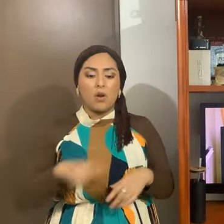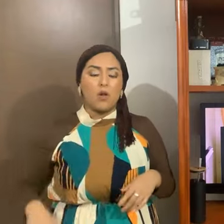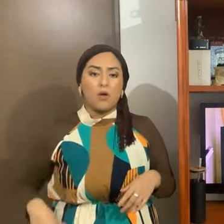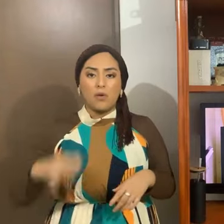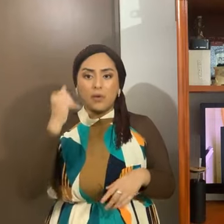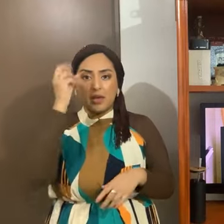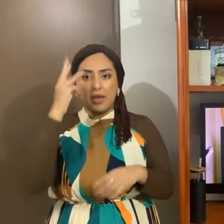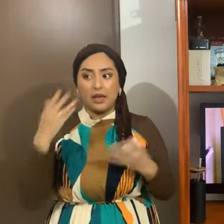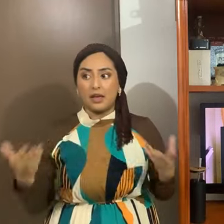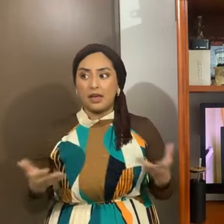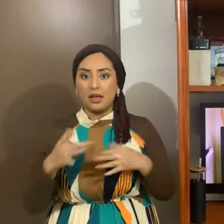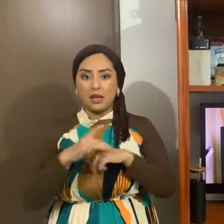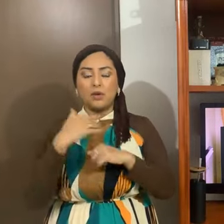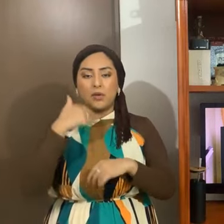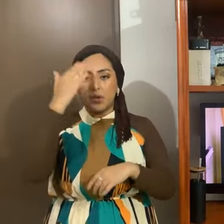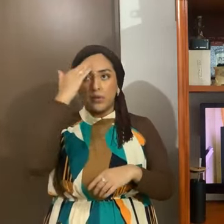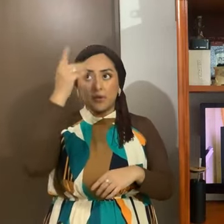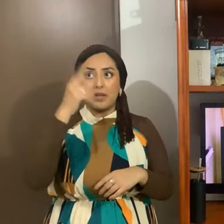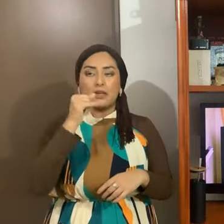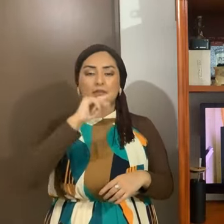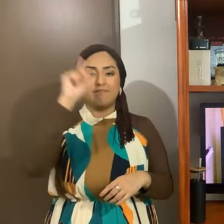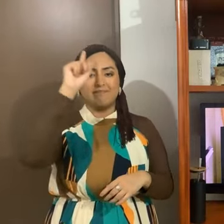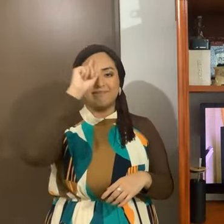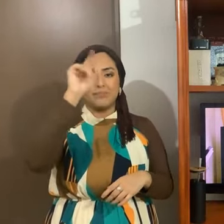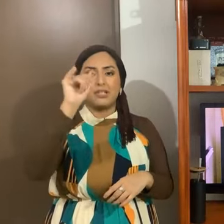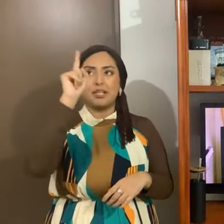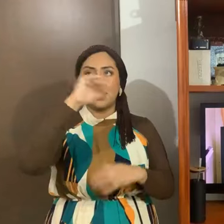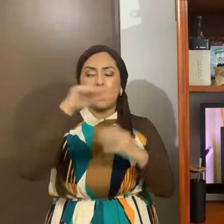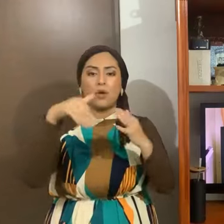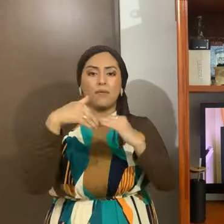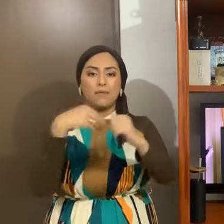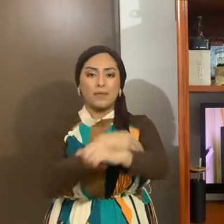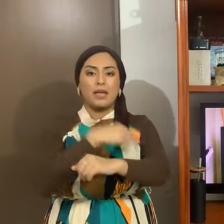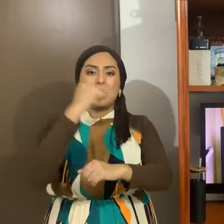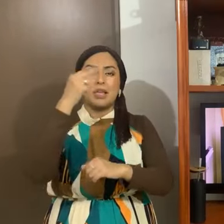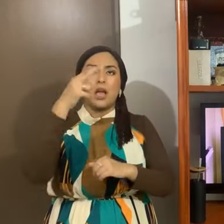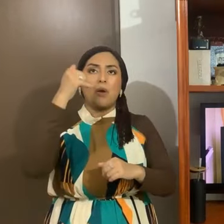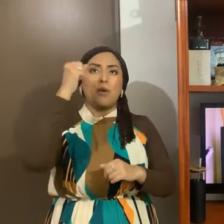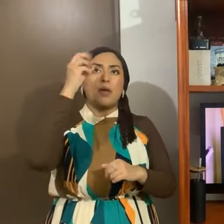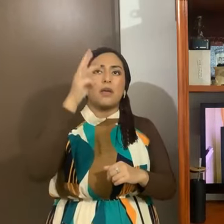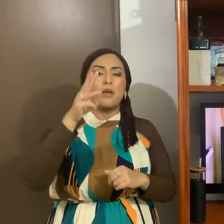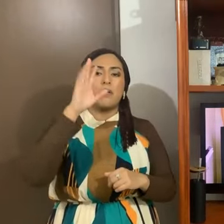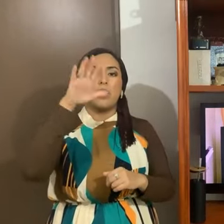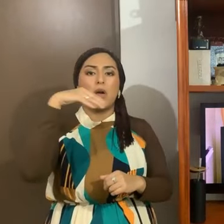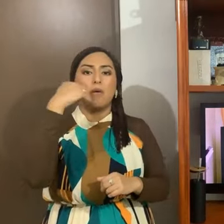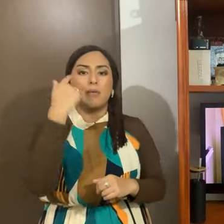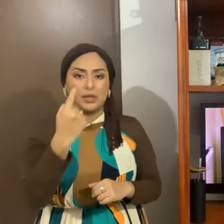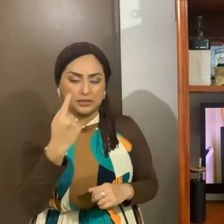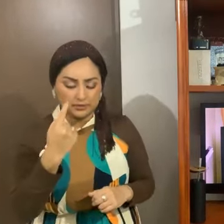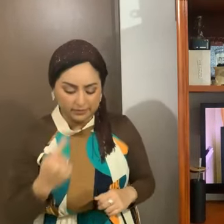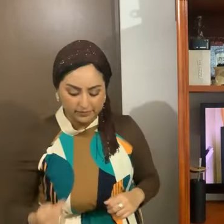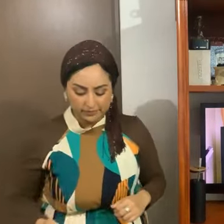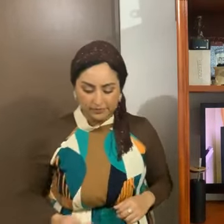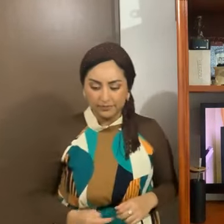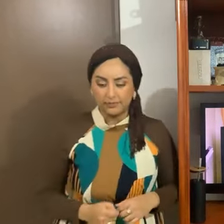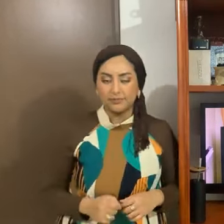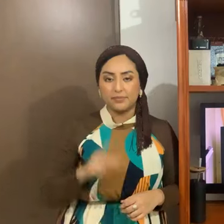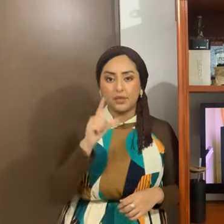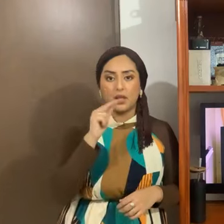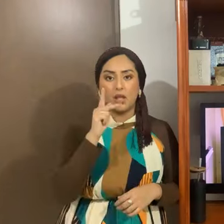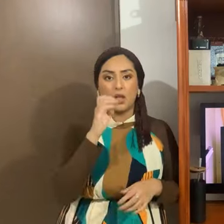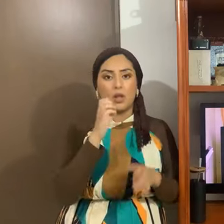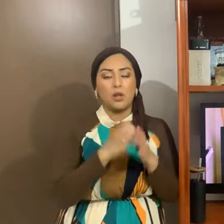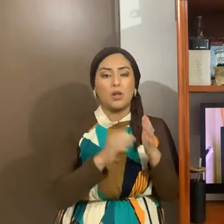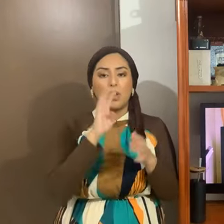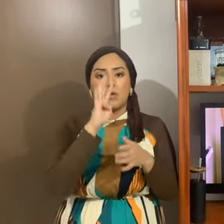aquí en la tierra, porque sabemos que Él es eterno, Él es el Todopoderoso. Yahweh y Yahshua, uno son, uno es. Lucas